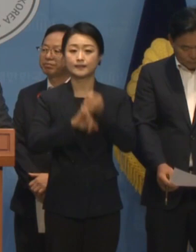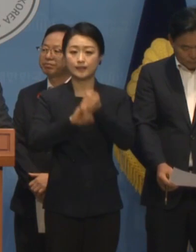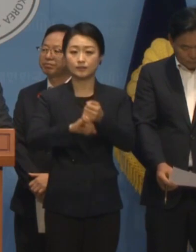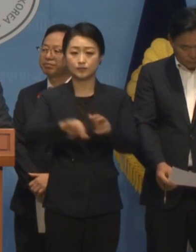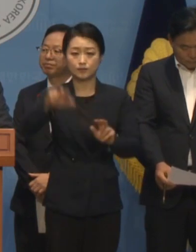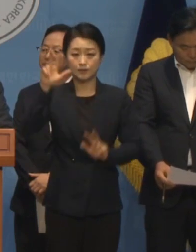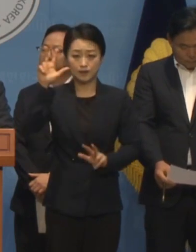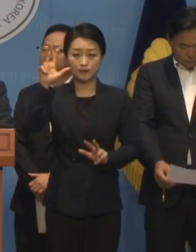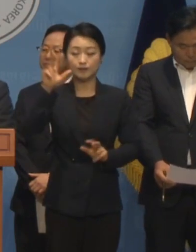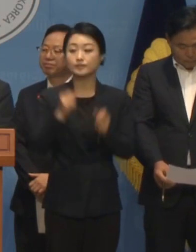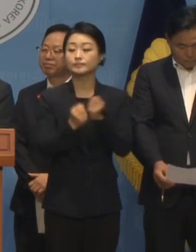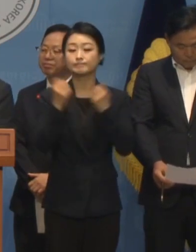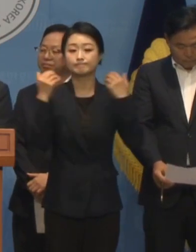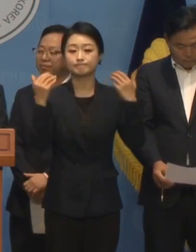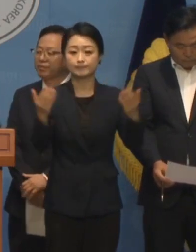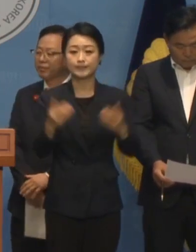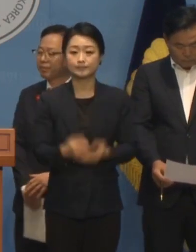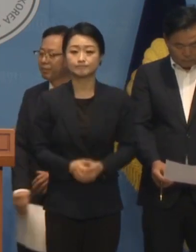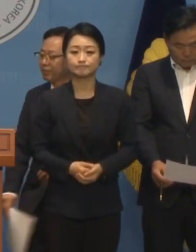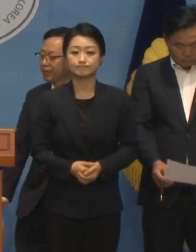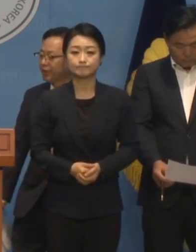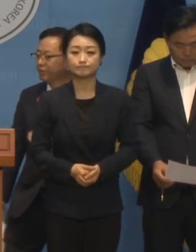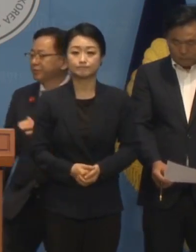약속하고 말씀드립니다.